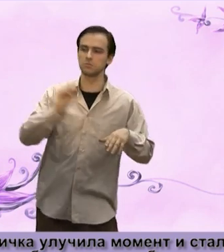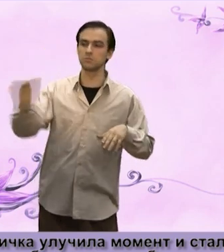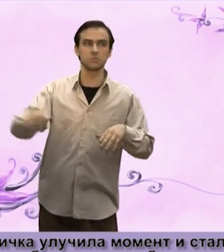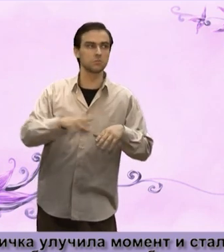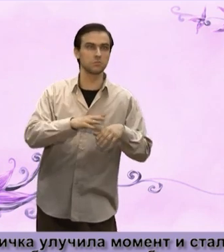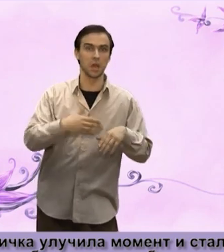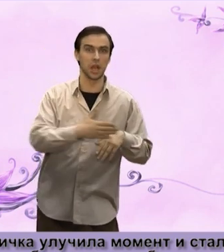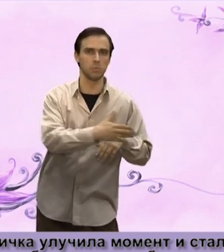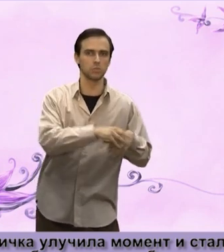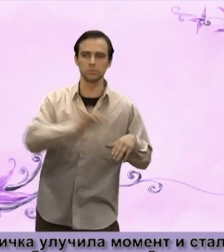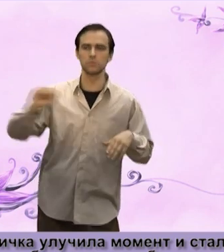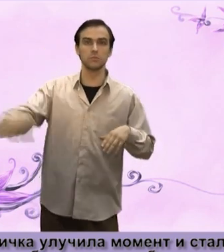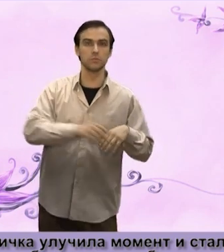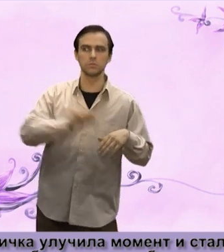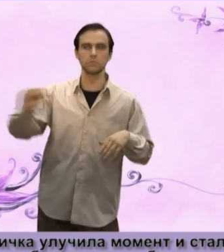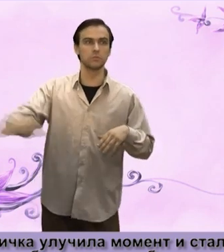и стала выбрасывать рыбку.